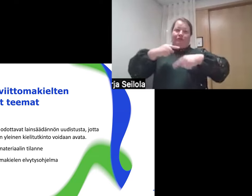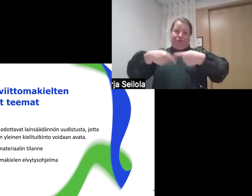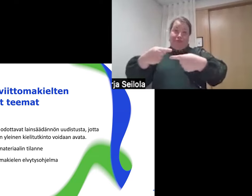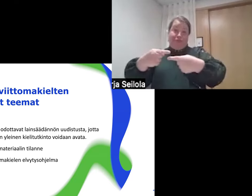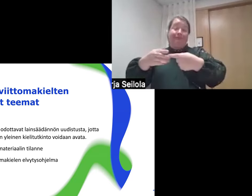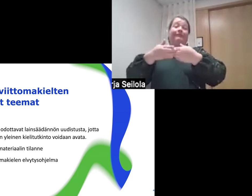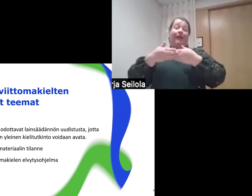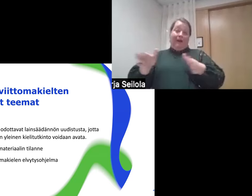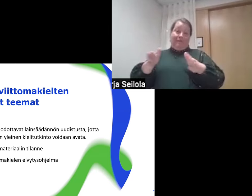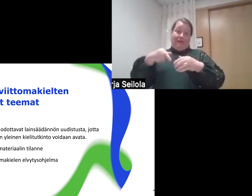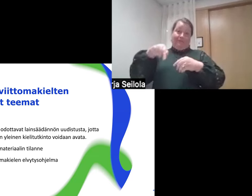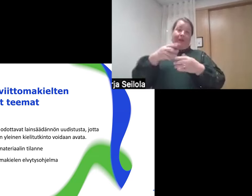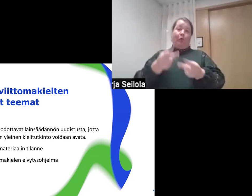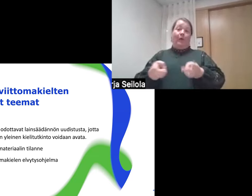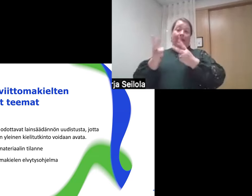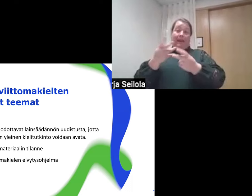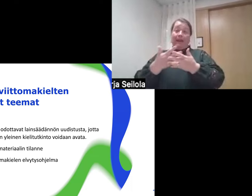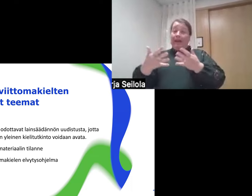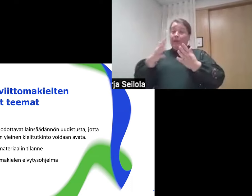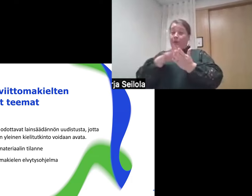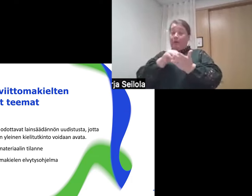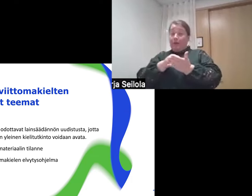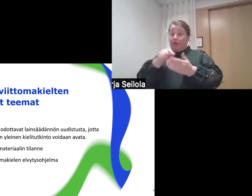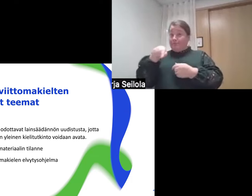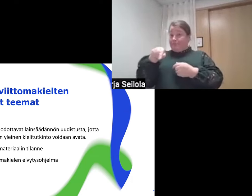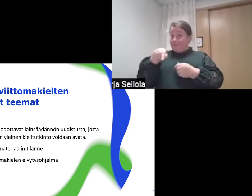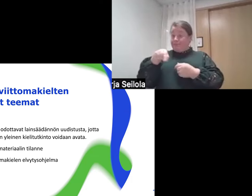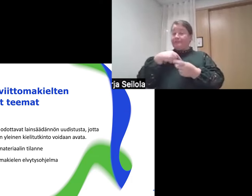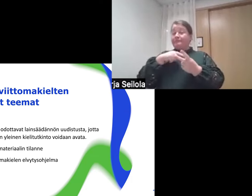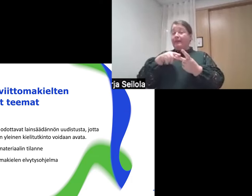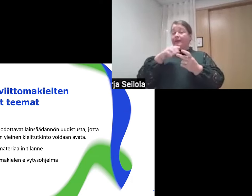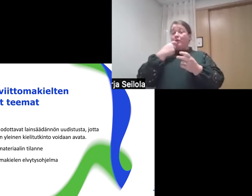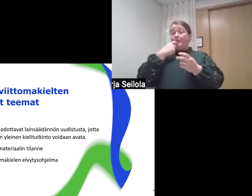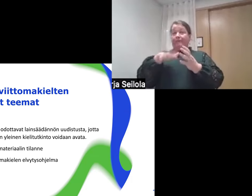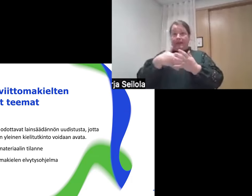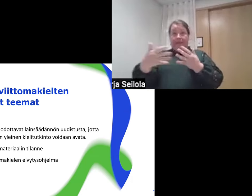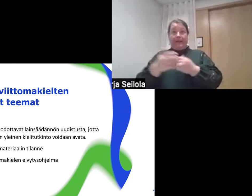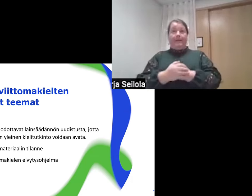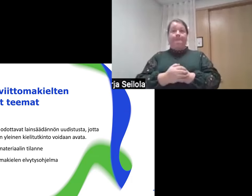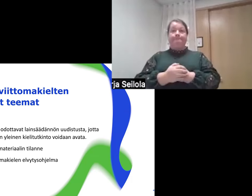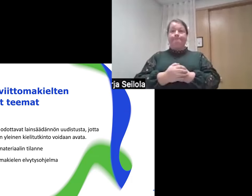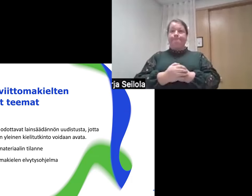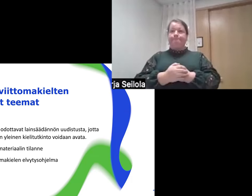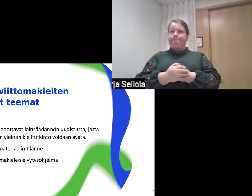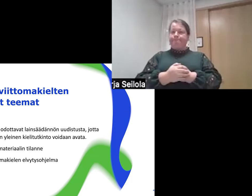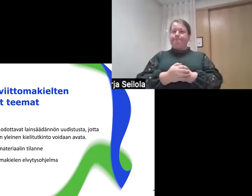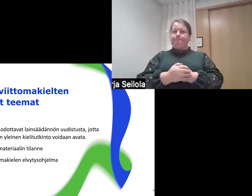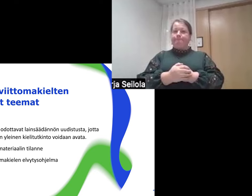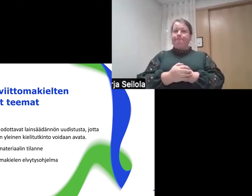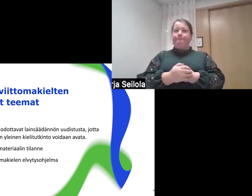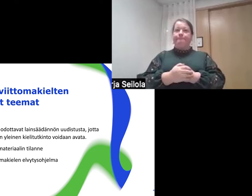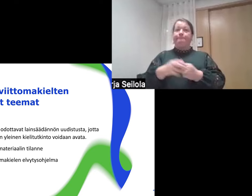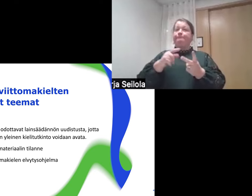valmistella. Mutta kunhan me saamme lainsäädännön uudistuksen käyntiin, niin myös sitten tämä suomalainen